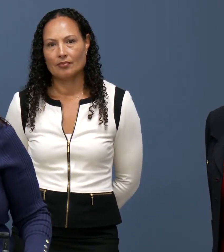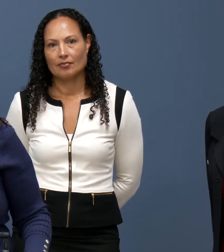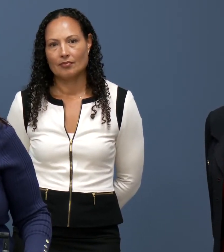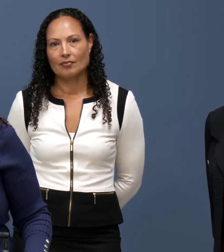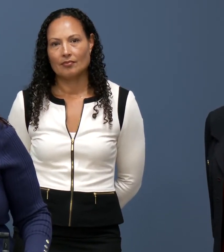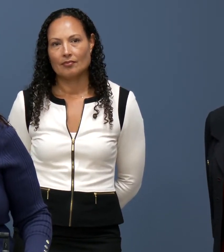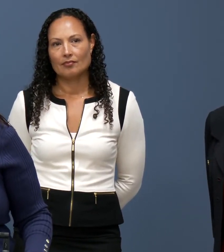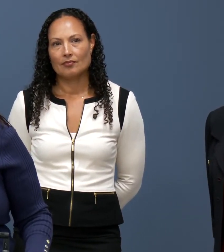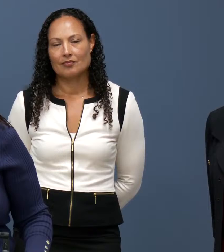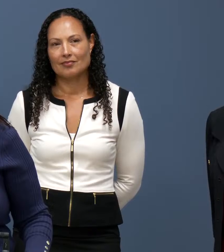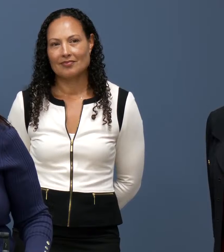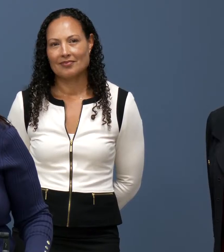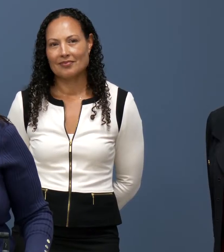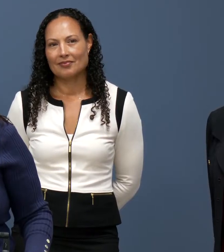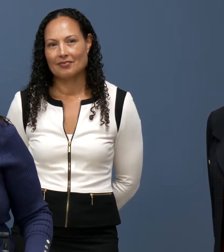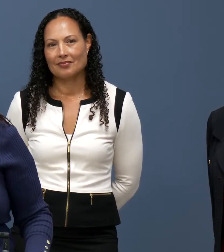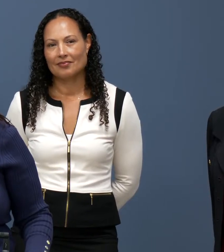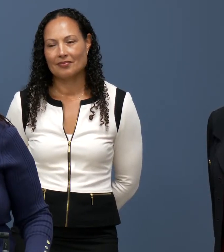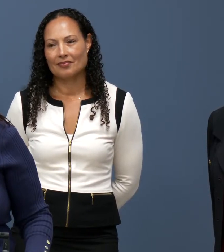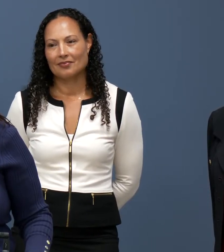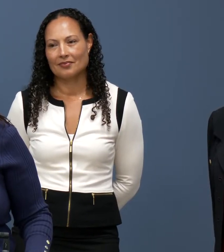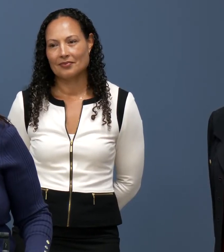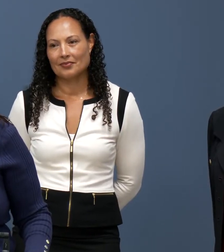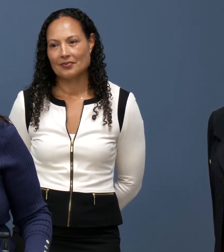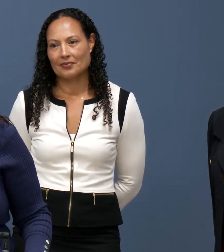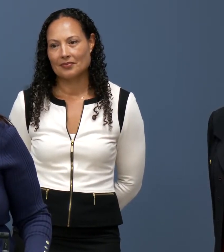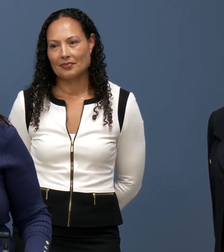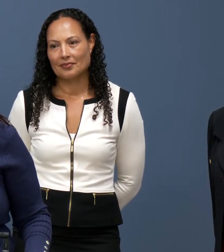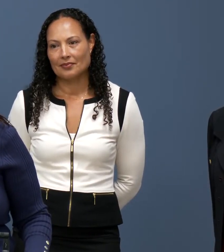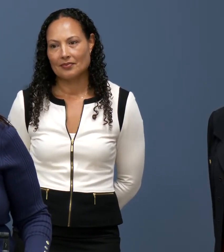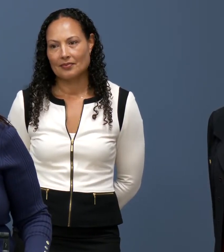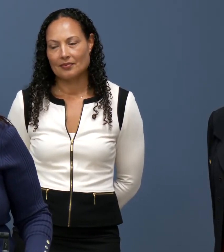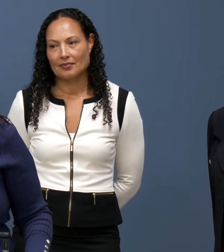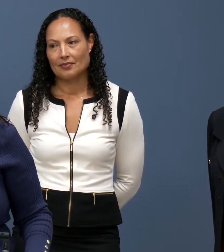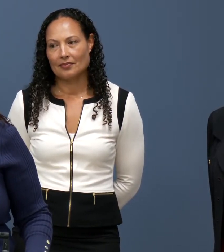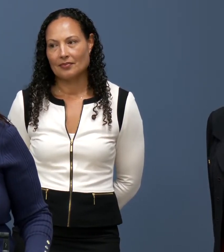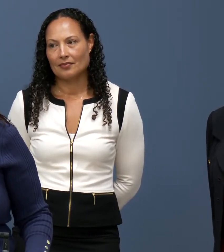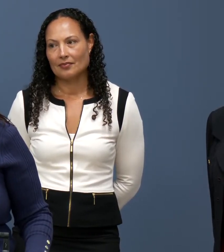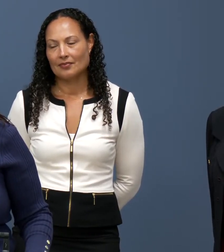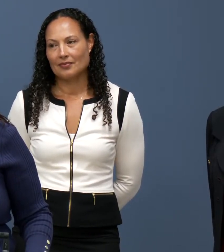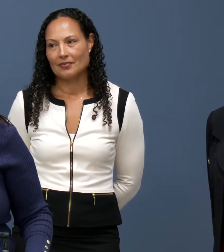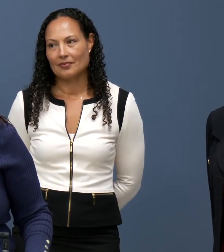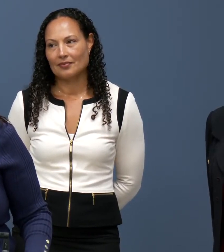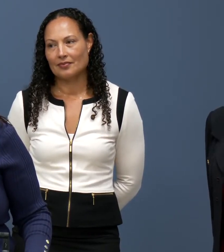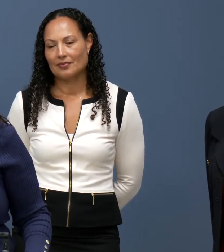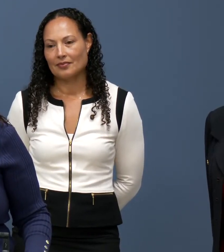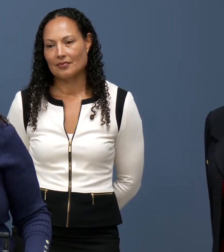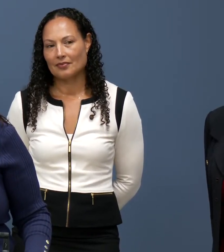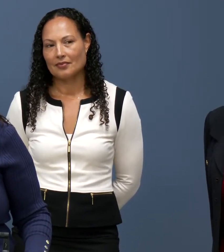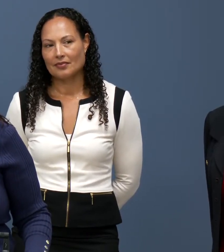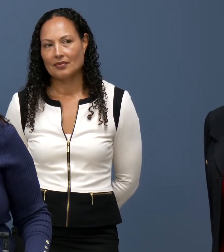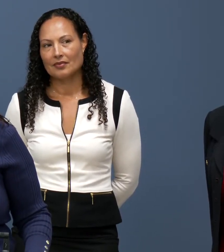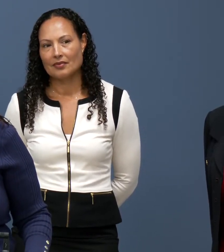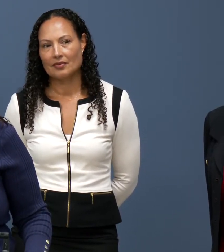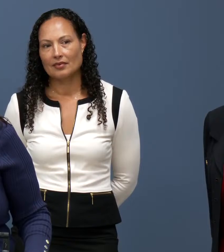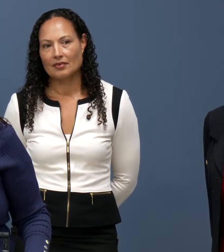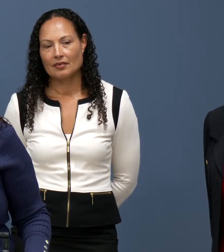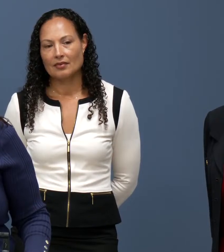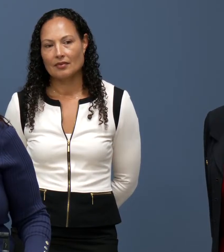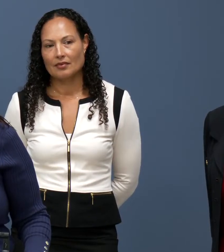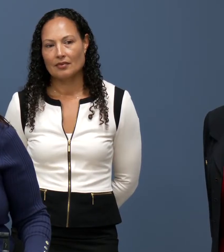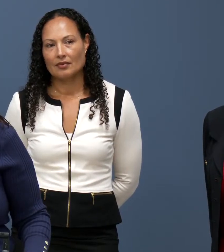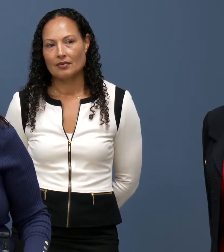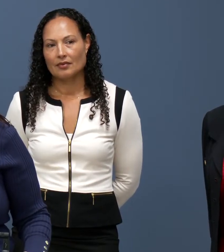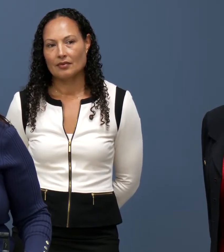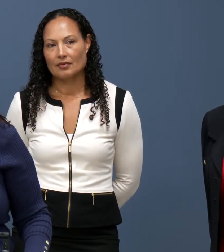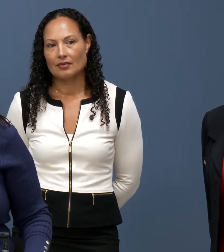poner en marcha programas nuevos, acelerar nuestra respuesta en general y crear objetivos y estructuras organizativas a